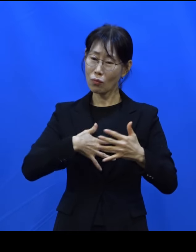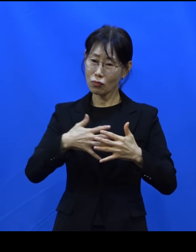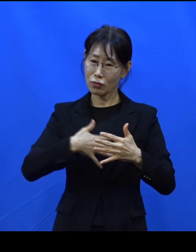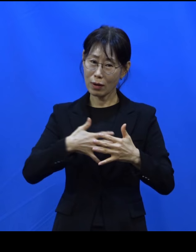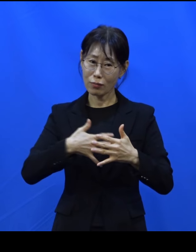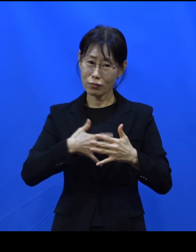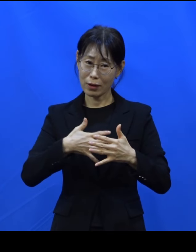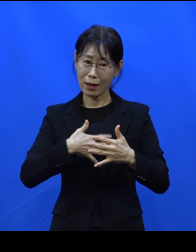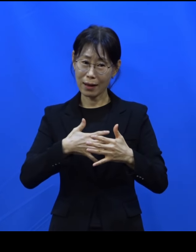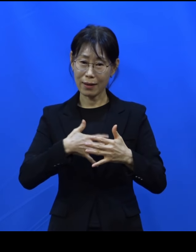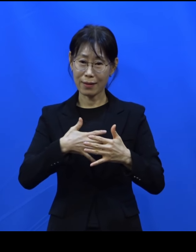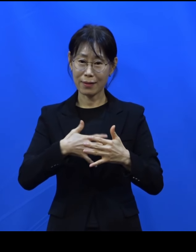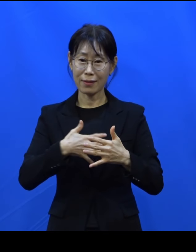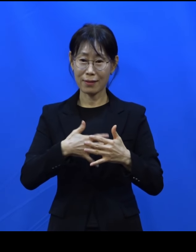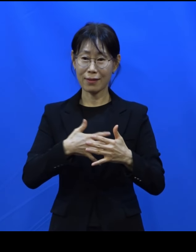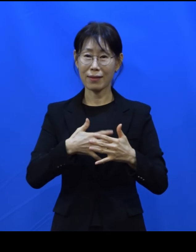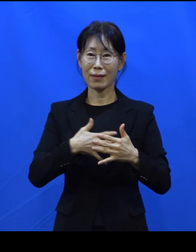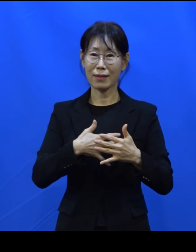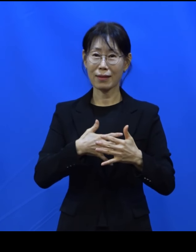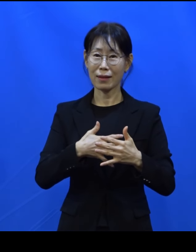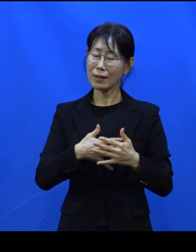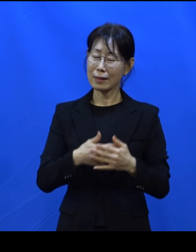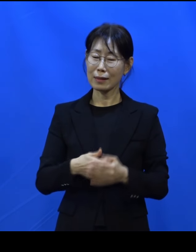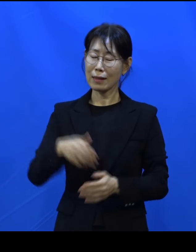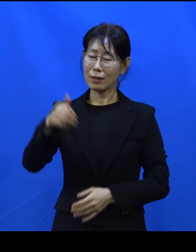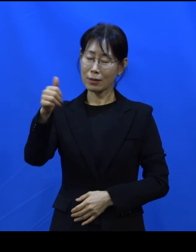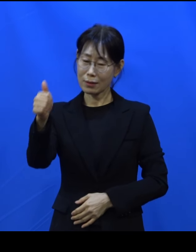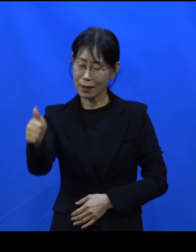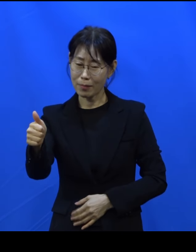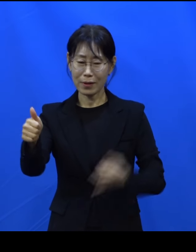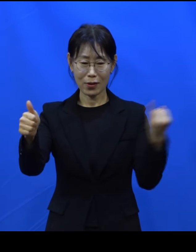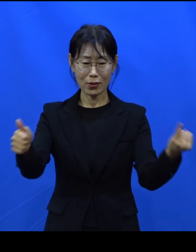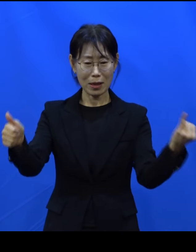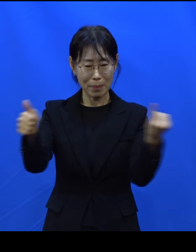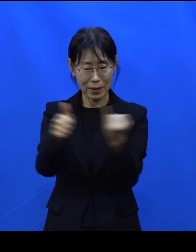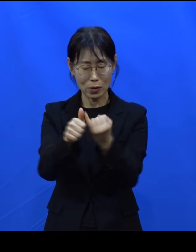남자와 여자가 만나서 한 가정을 이룬다. 이건 진짜 위험한 거죠.